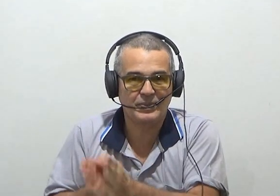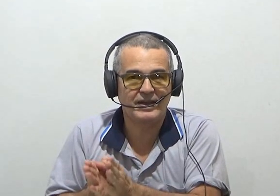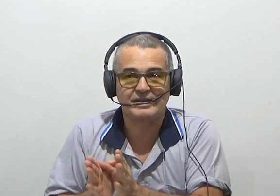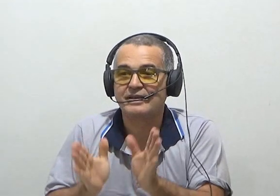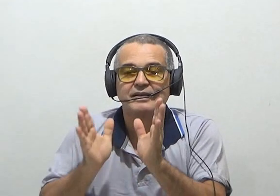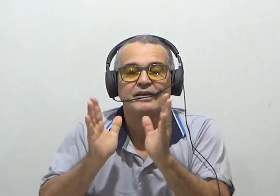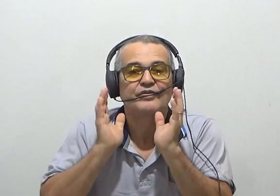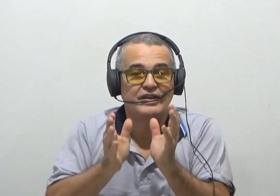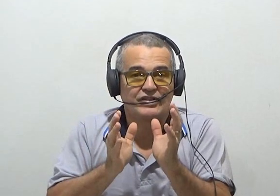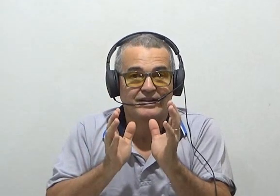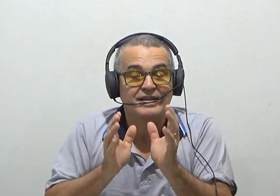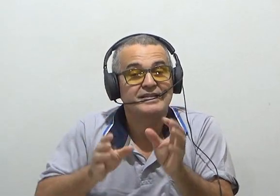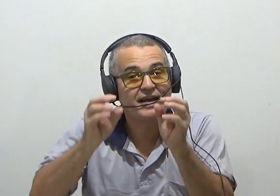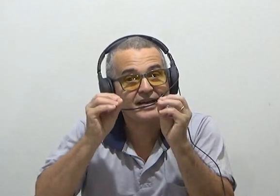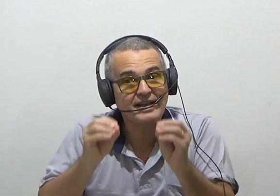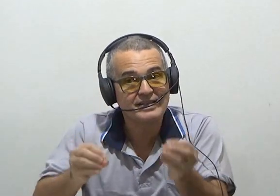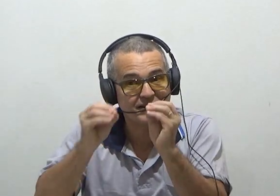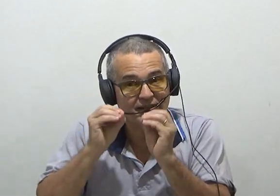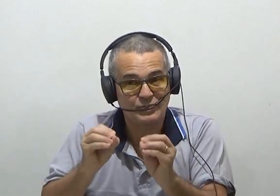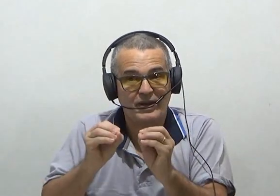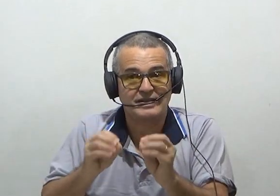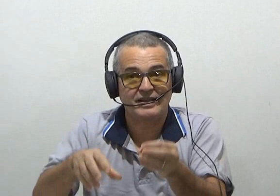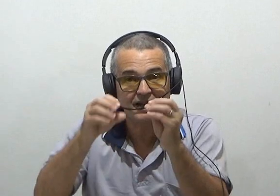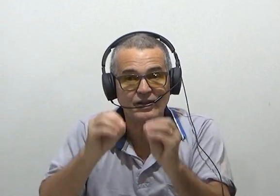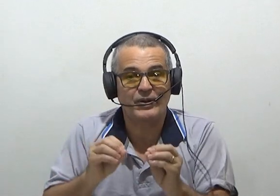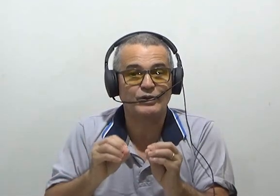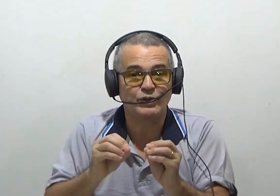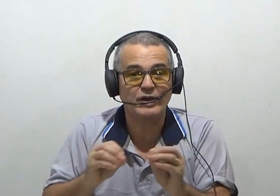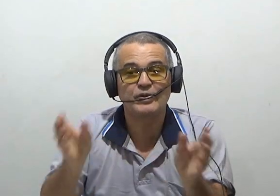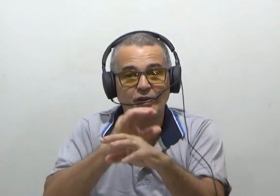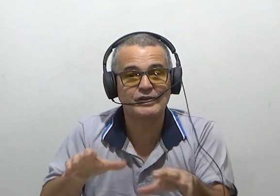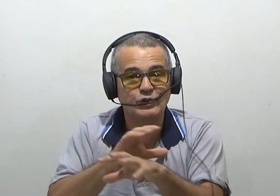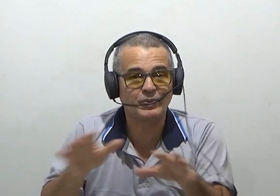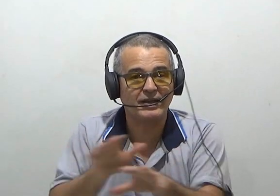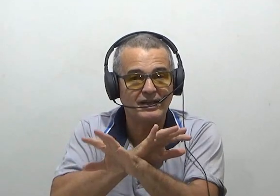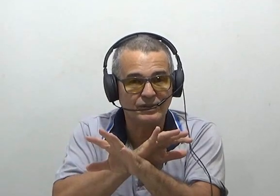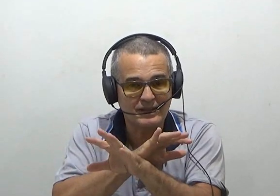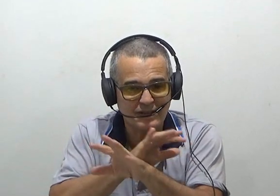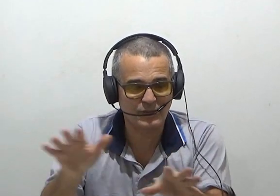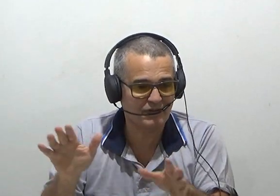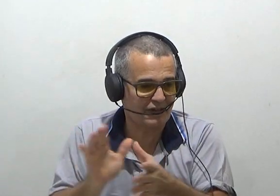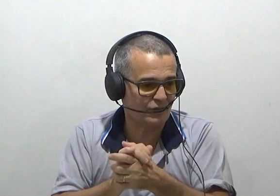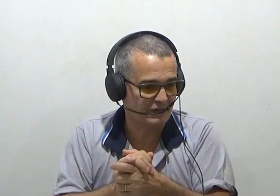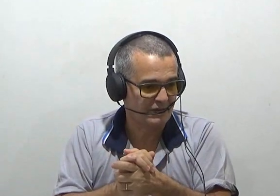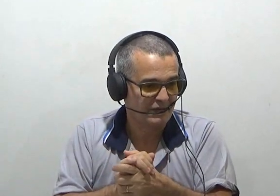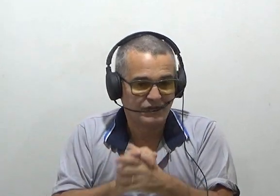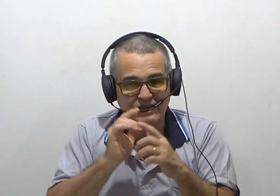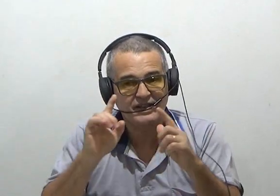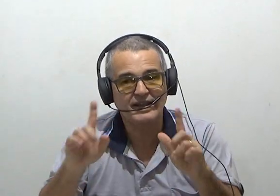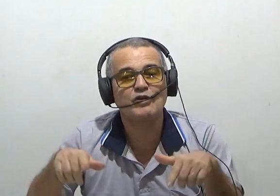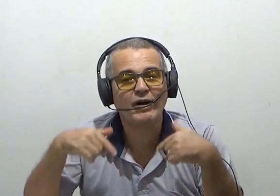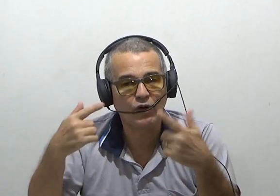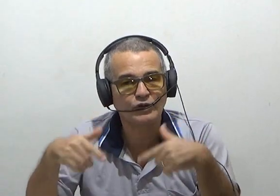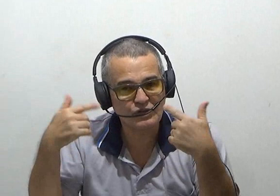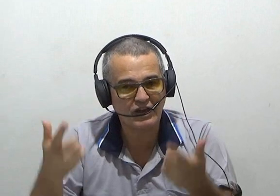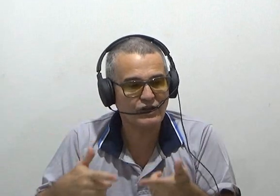Criança dispersa. Veja, se a criança está dispersa e ele não perguntou, é porque o assunto para ele não está sendo motivador. Você vai